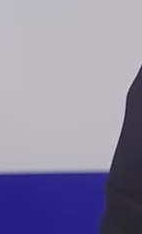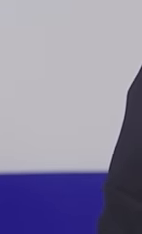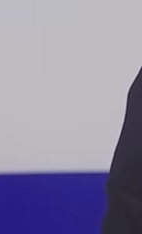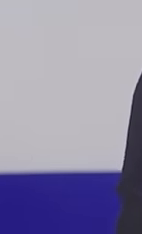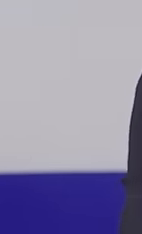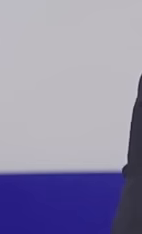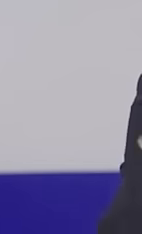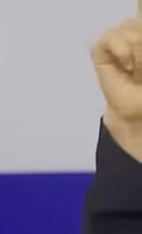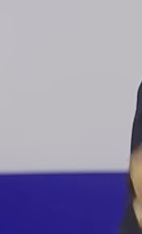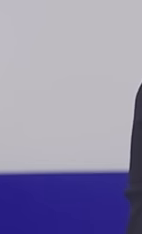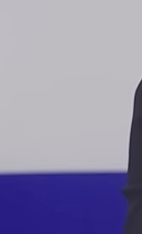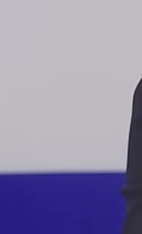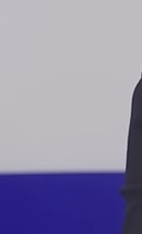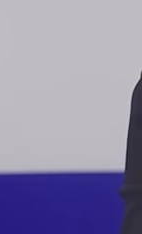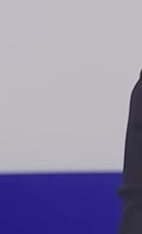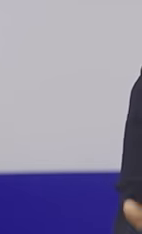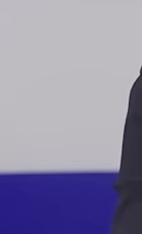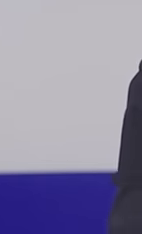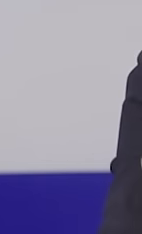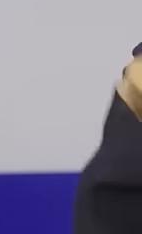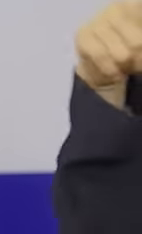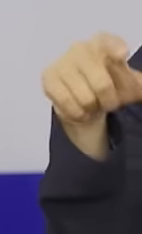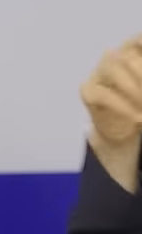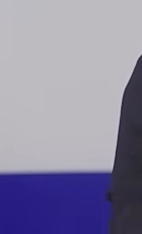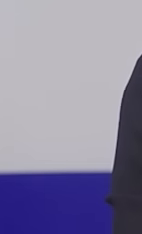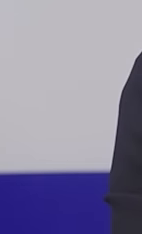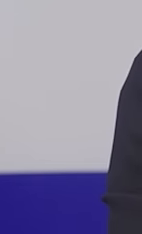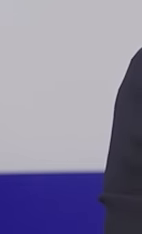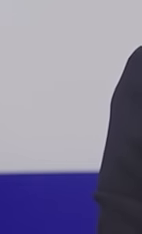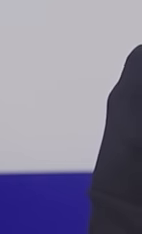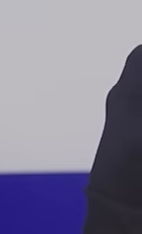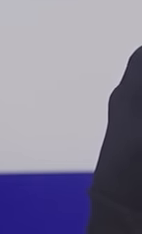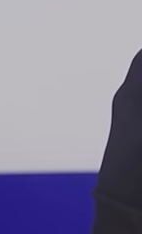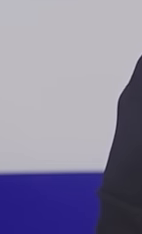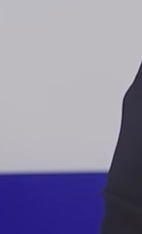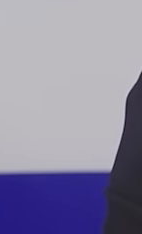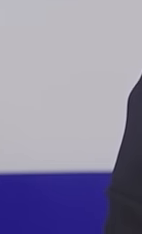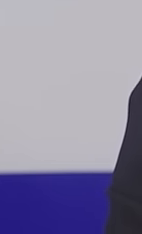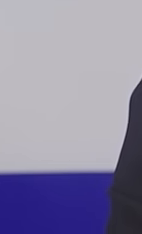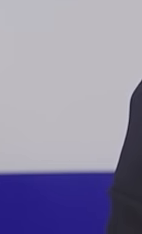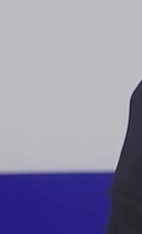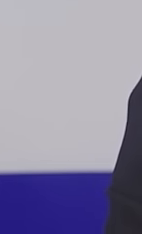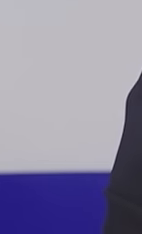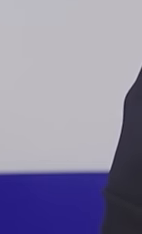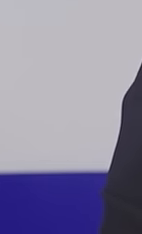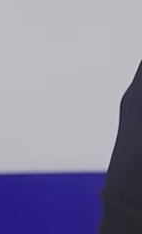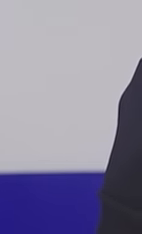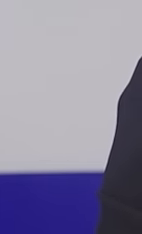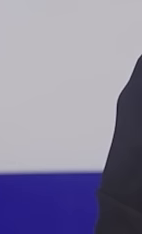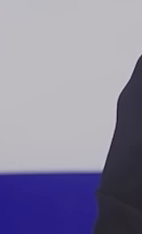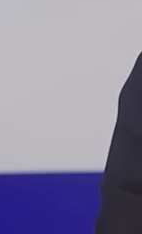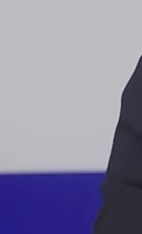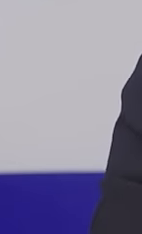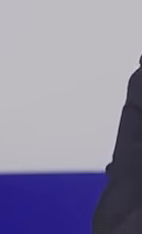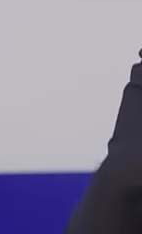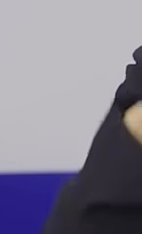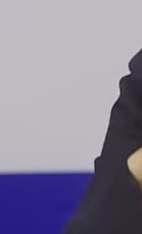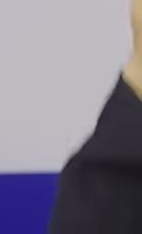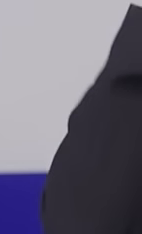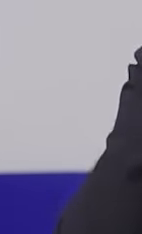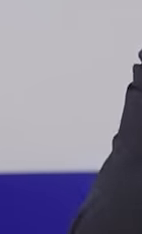인구 감소에서 벗어나서 인구 증가로 돌아섰다고 합니다. 그리고 동네에 미용실이 생겼다고